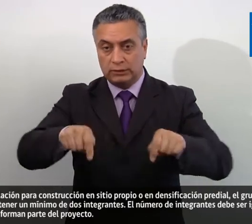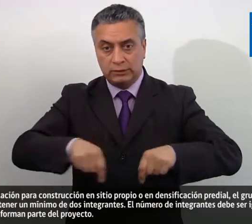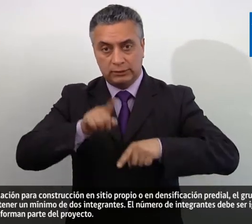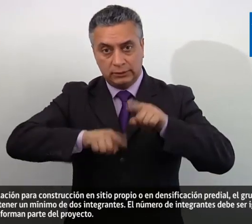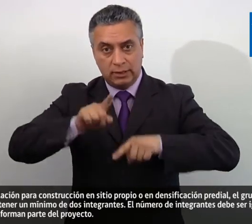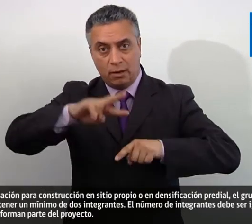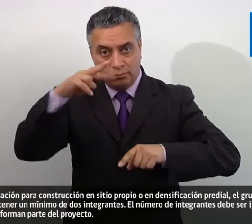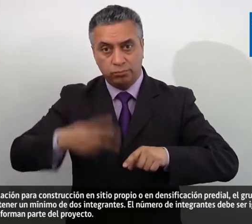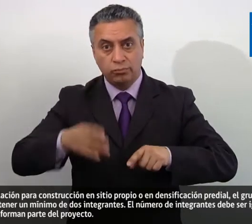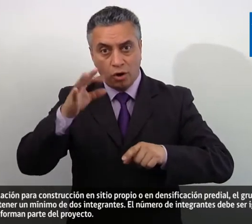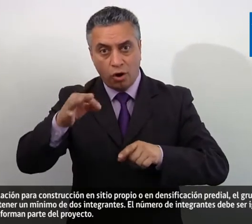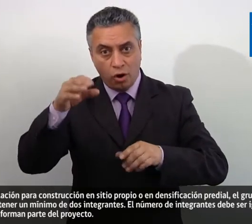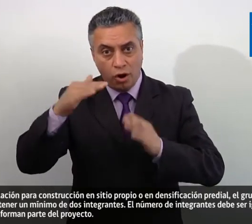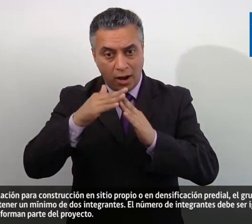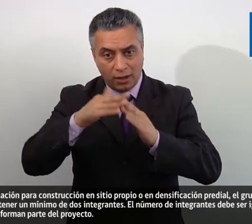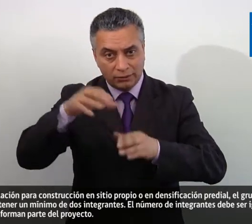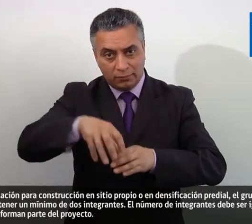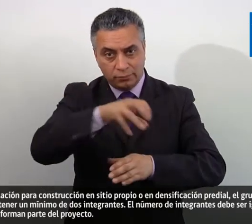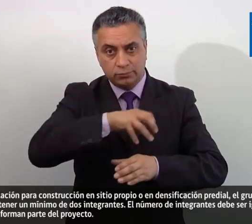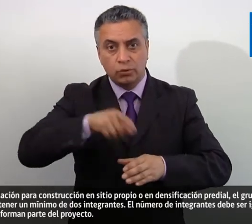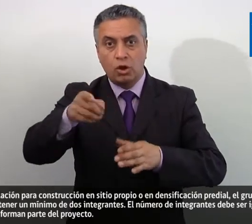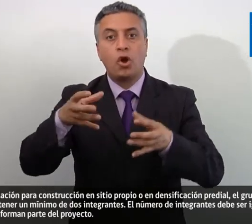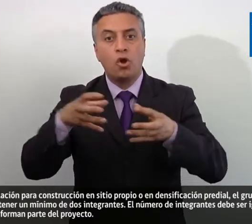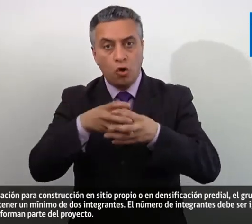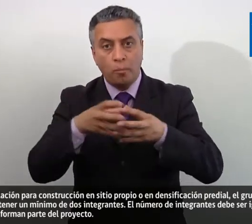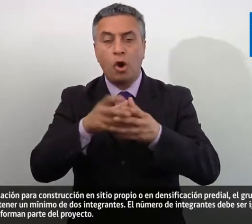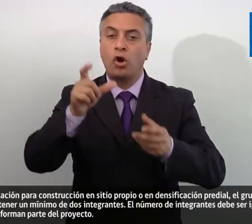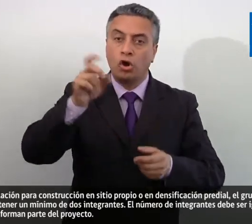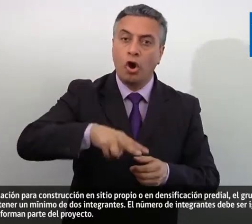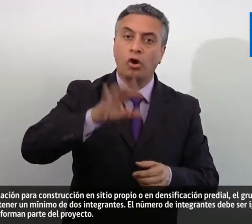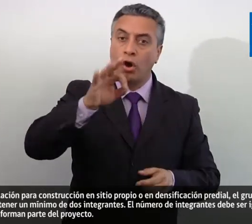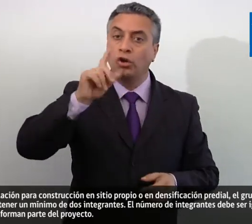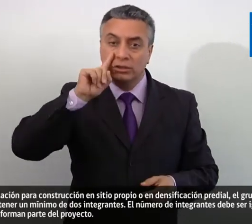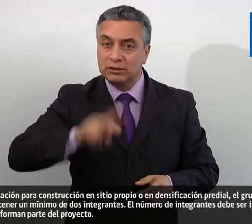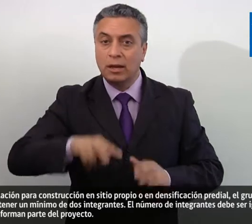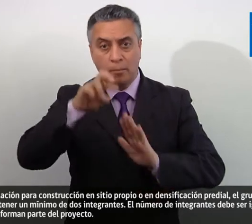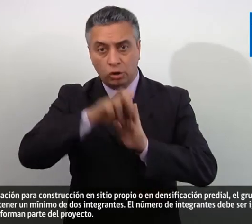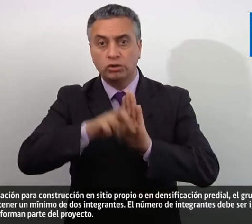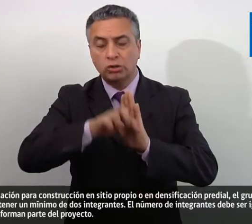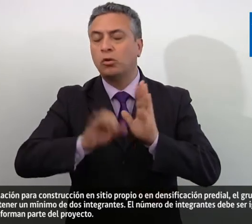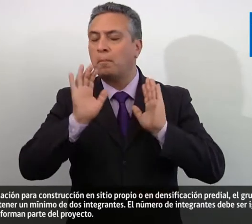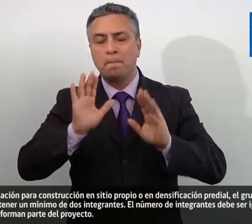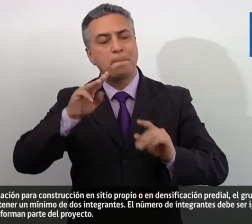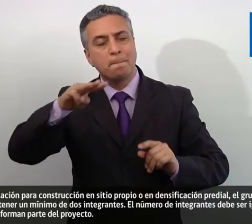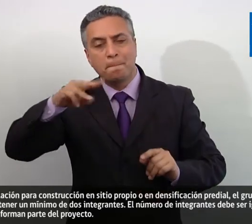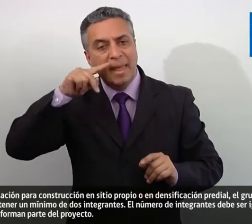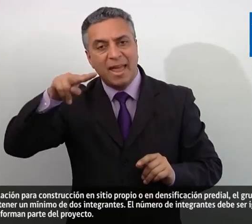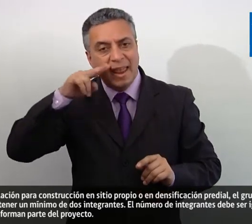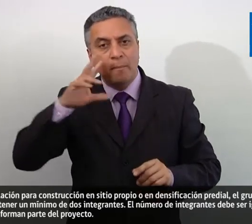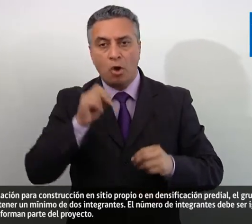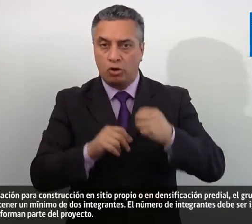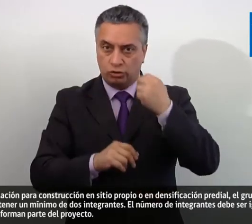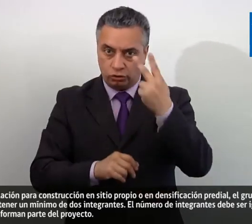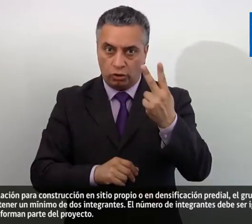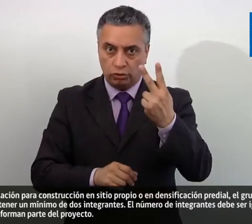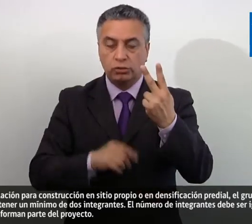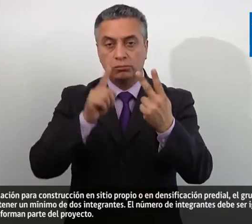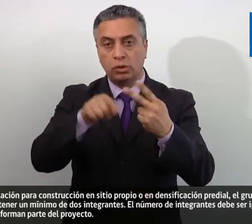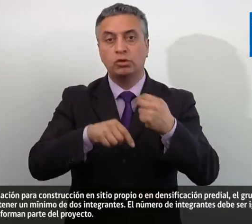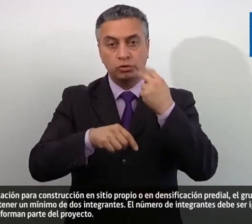en densificación predial, el grupo, con o sin proyecto, puede tener un mínimo de 2 integrantes. El número de integrantes debe ser igual al